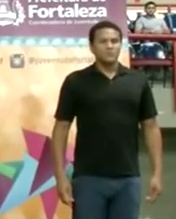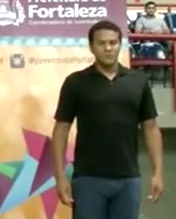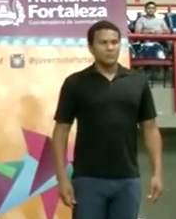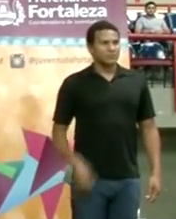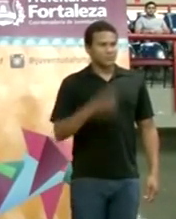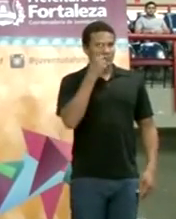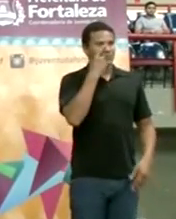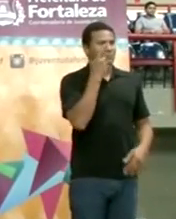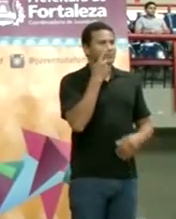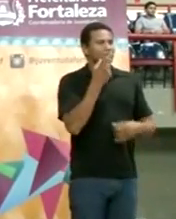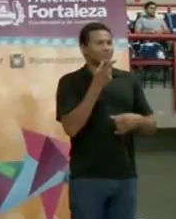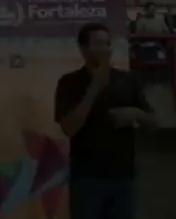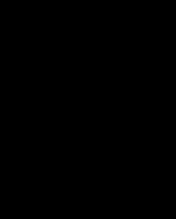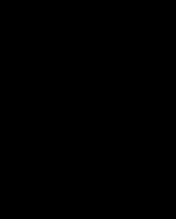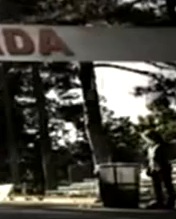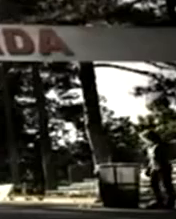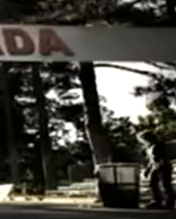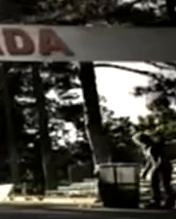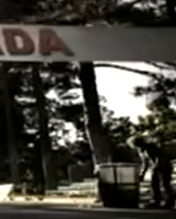um videozinho para vocês, tá bom, pessoal?